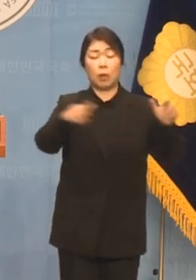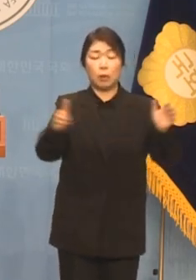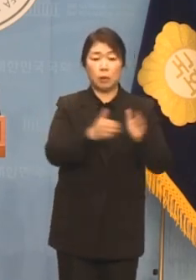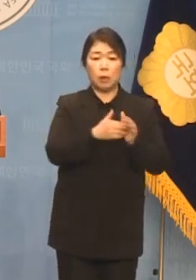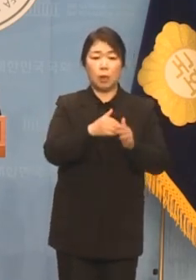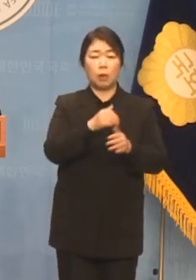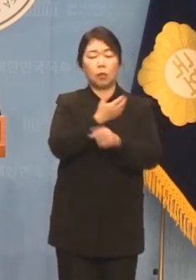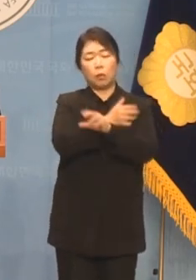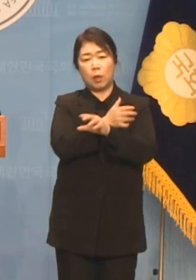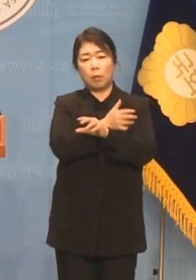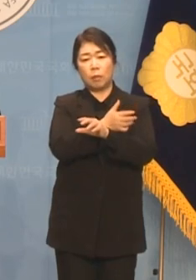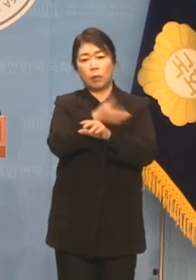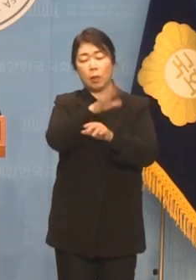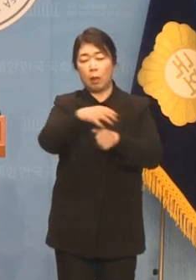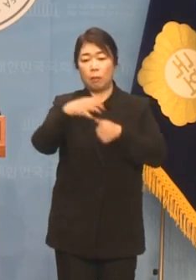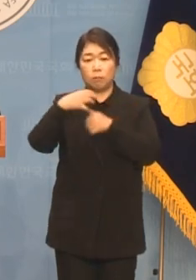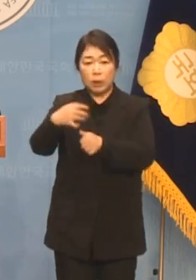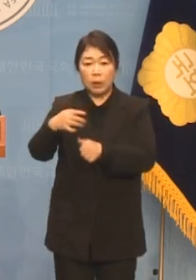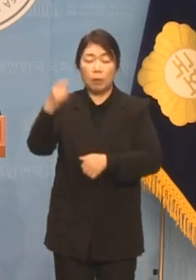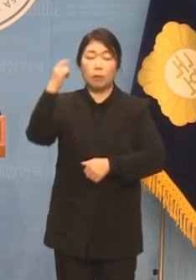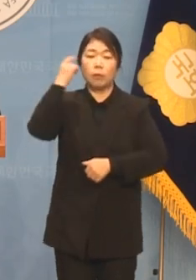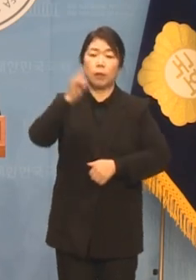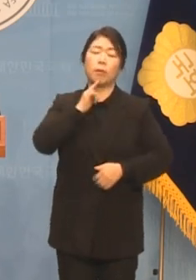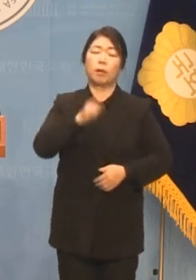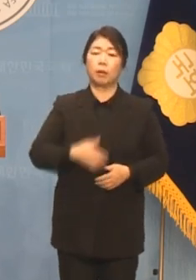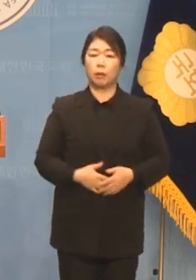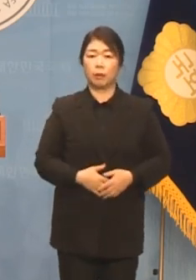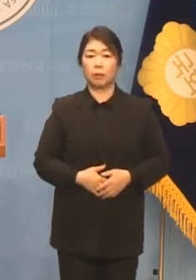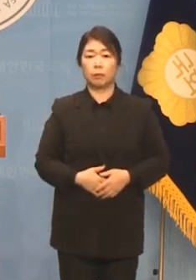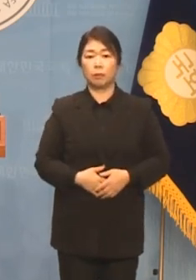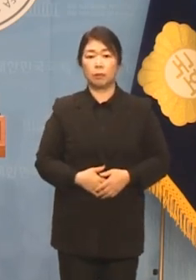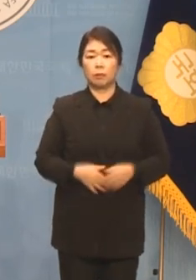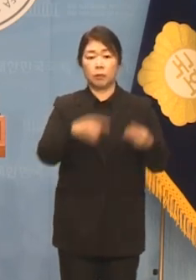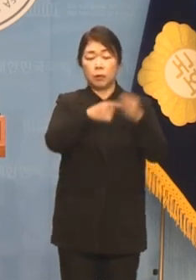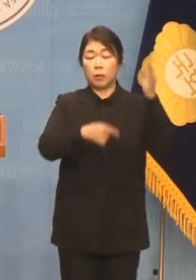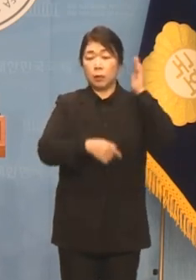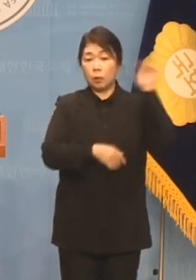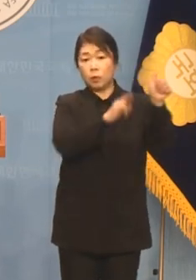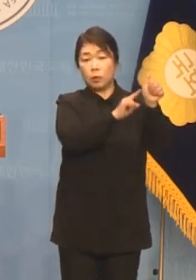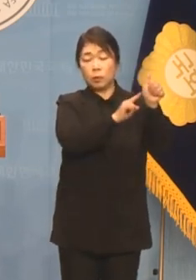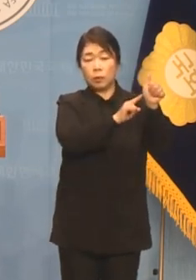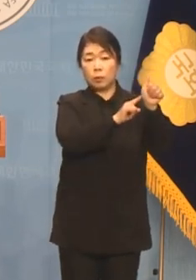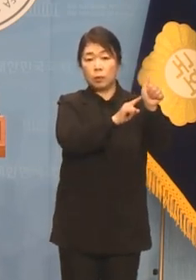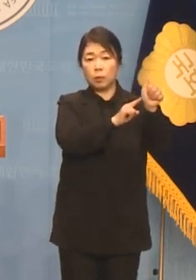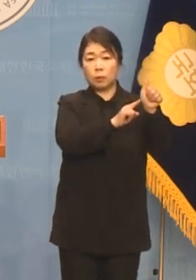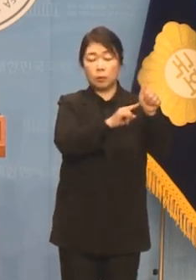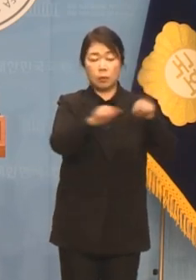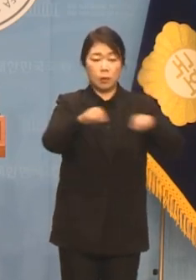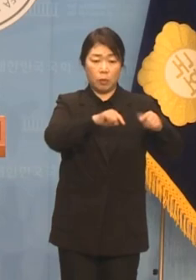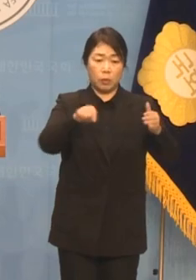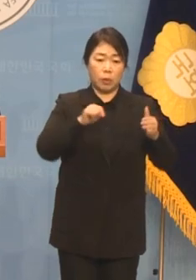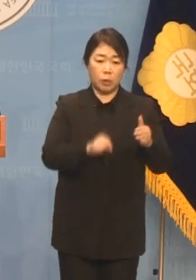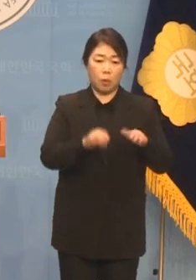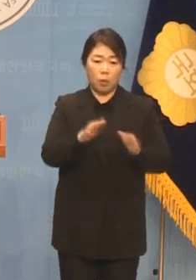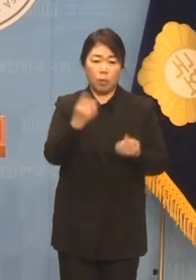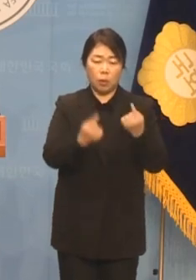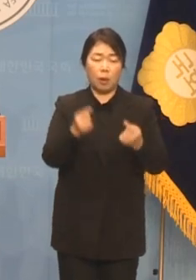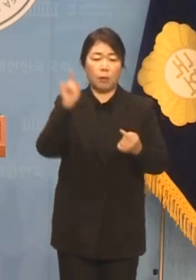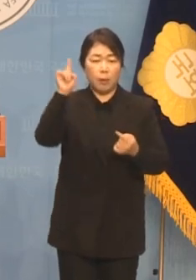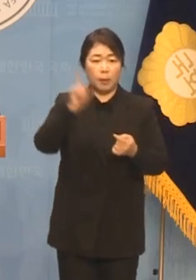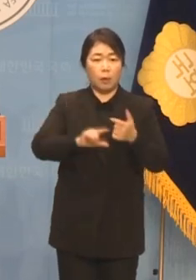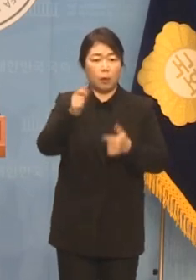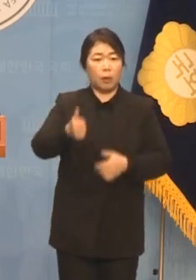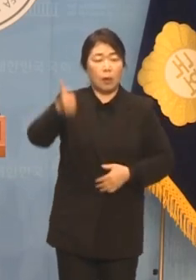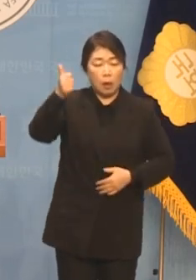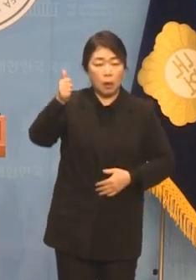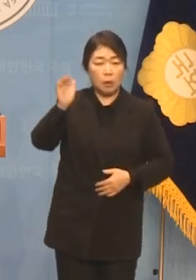투덜대 윤석열 정권의 무능 속 오늘보다 나은 내일을 기대하기 힘든 우리 국민의 삶은 시시덕 될